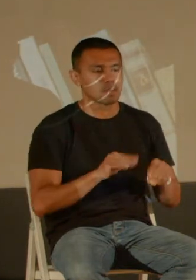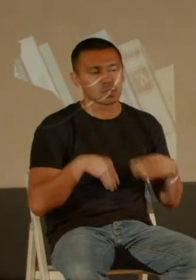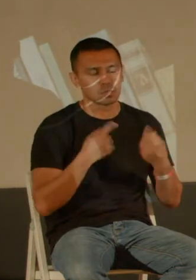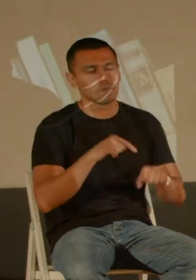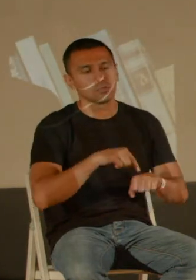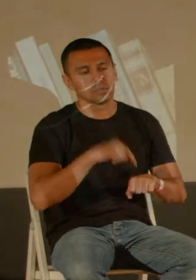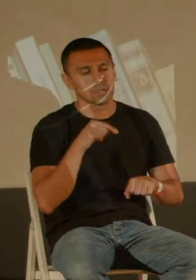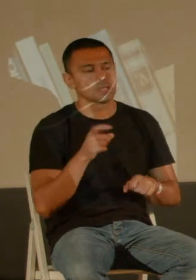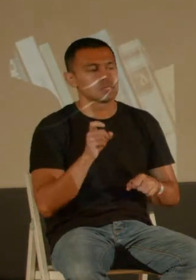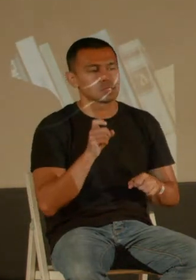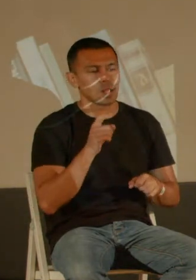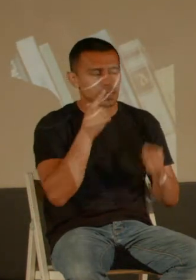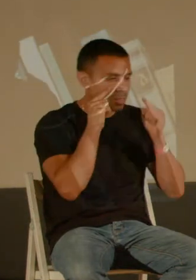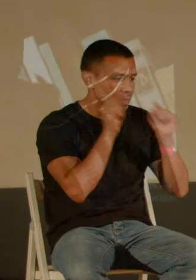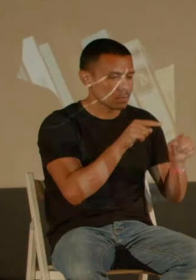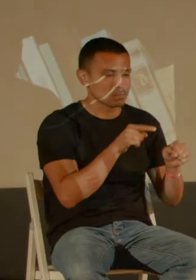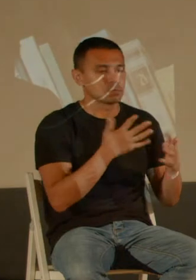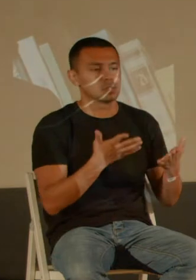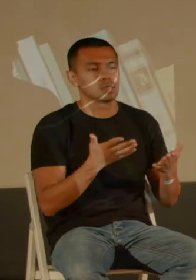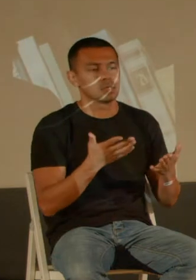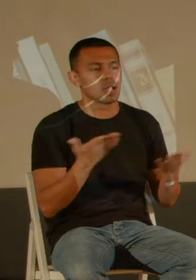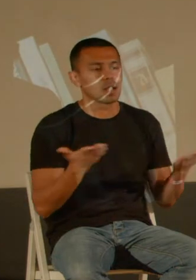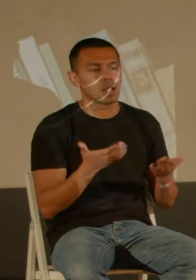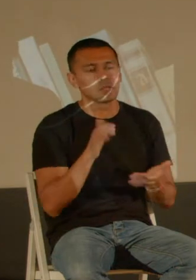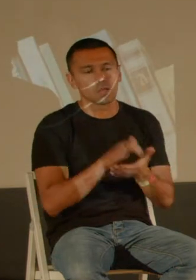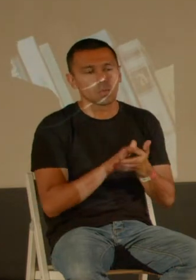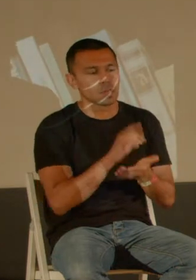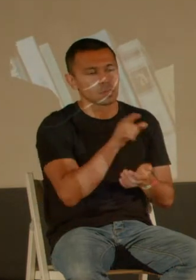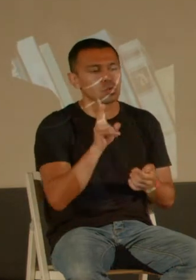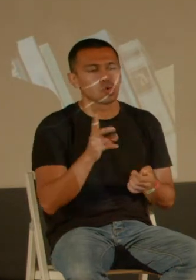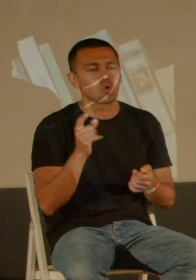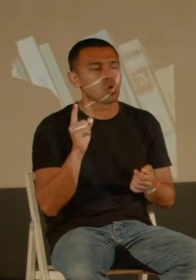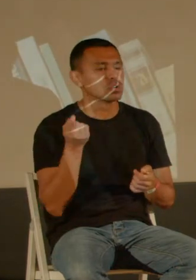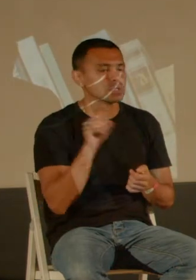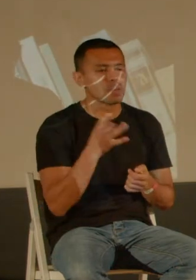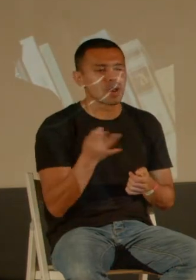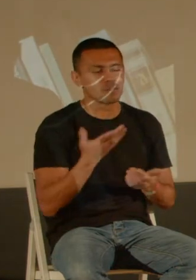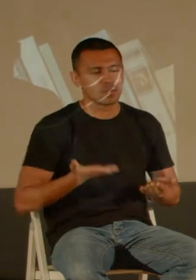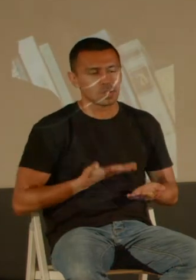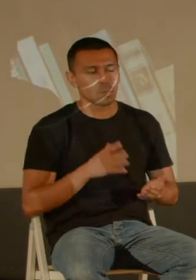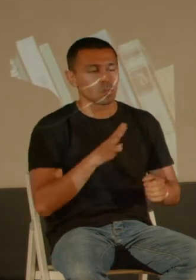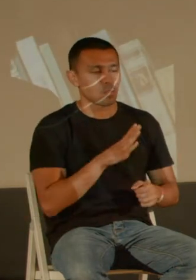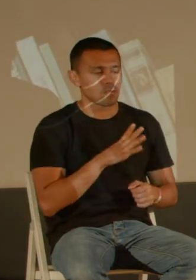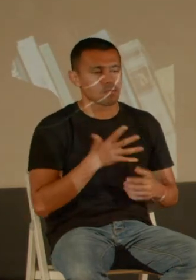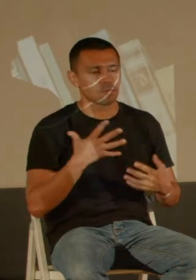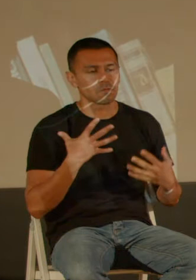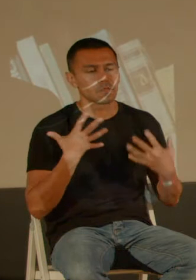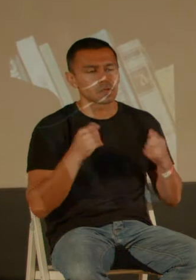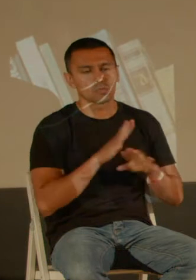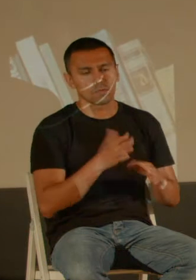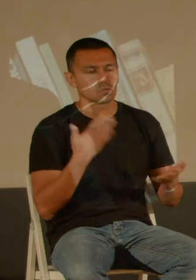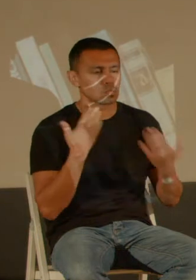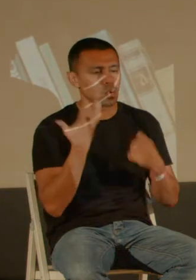передаються відчуття зацикленості чи залипання, яке знайоме тим, хто хоча б раз в житті побував в нездорових стосунках.